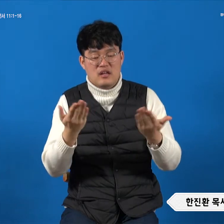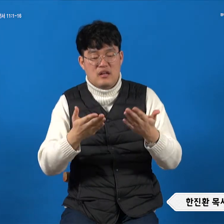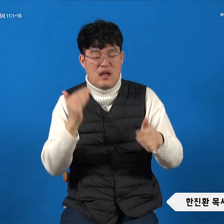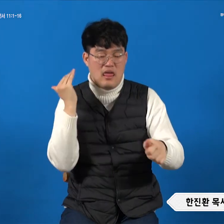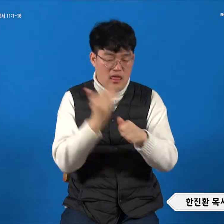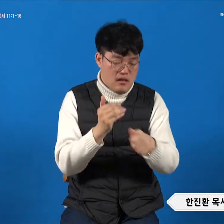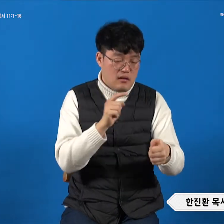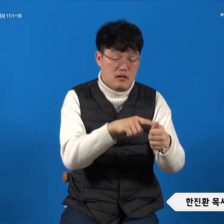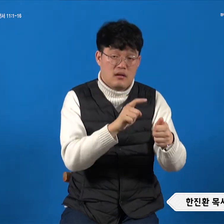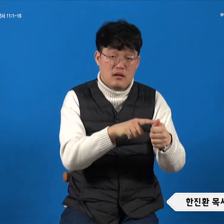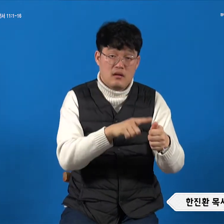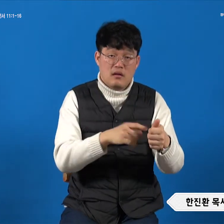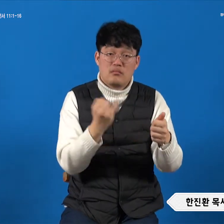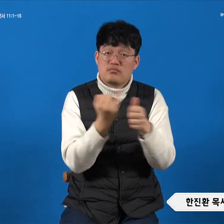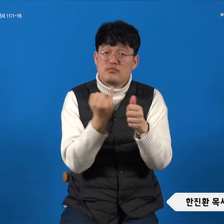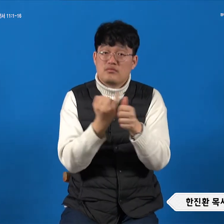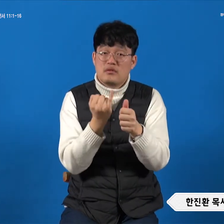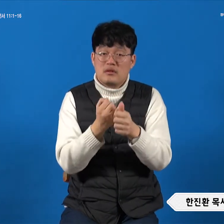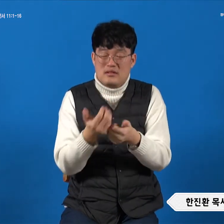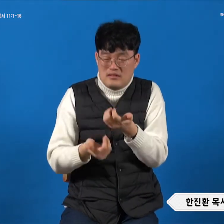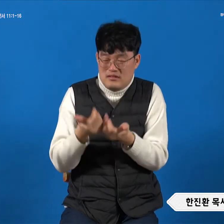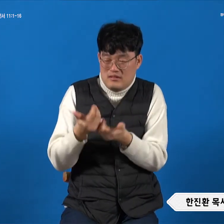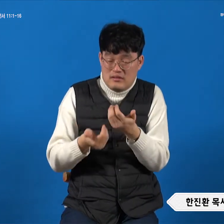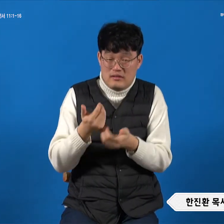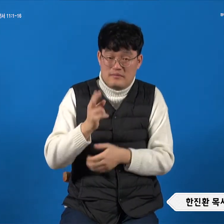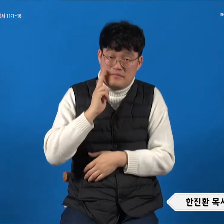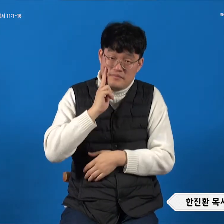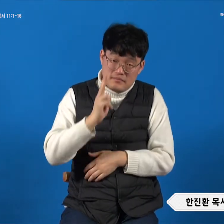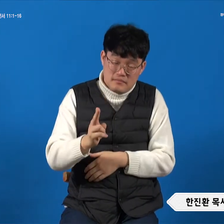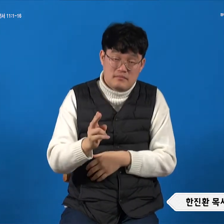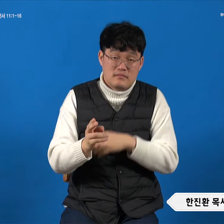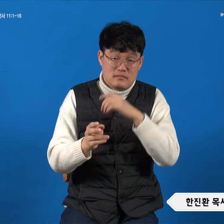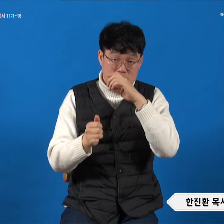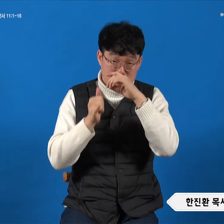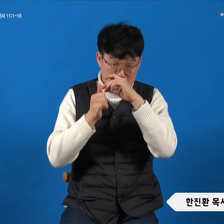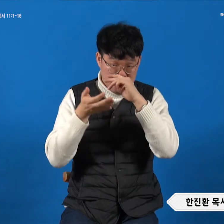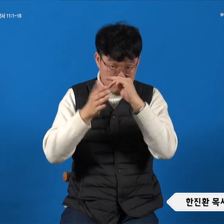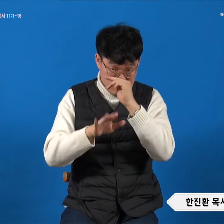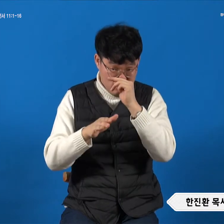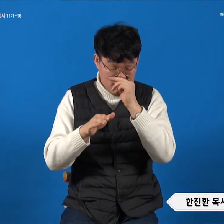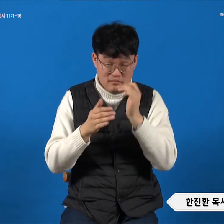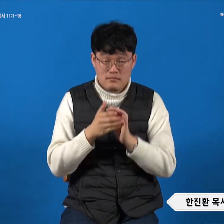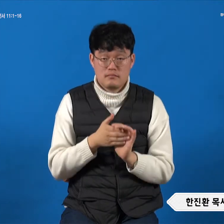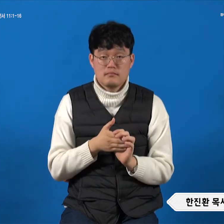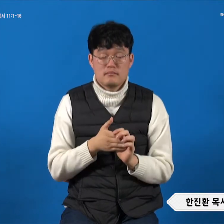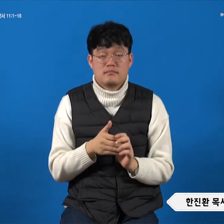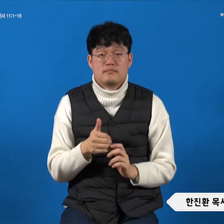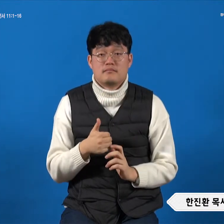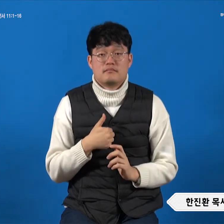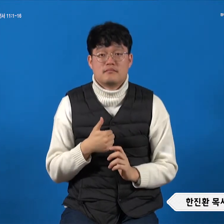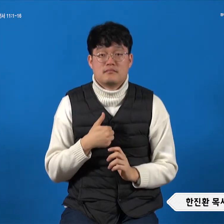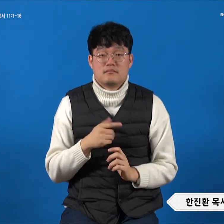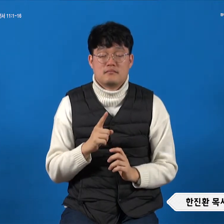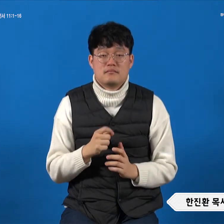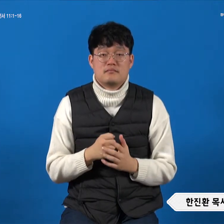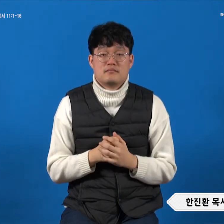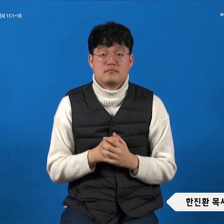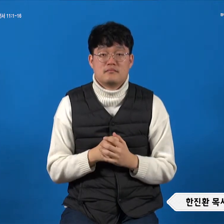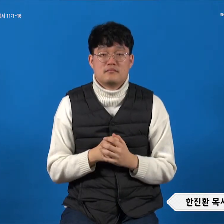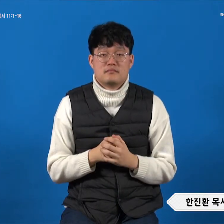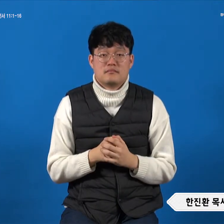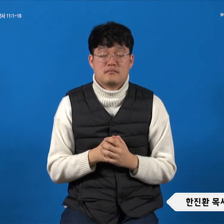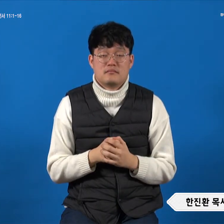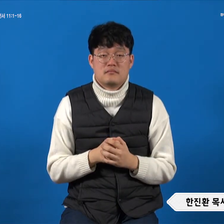이혼 직전에 있는데 그 사람 하는 말이 아내 다른 점은 몰라도 이런 거는 도무지 용서가 안 된다는